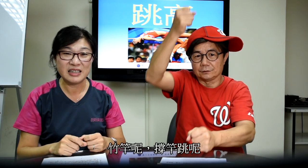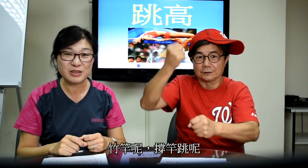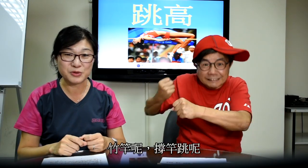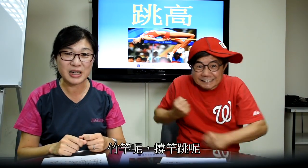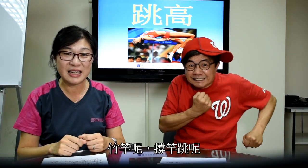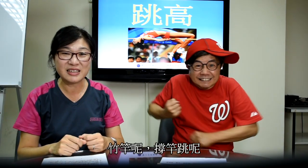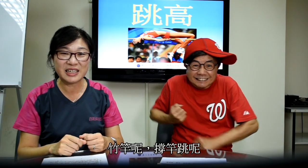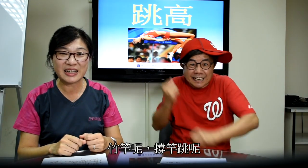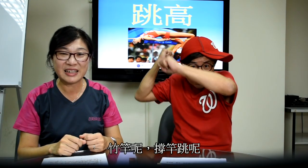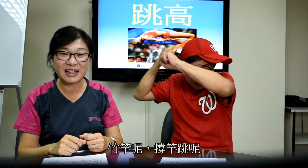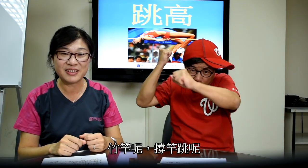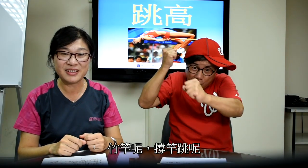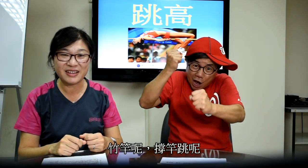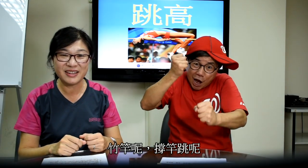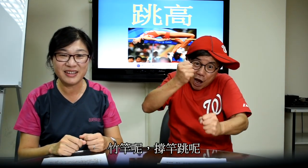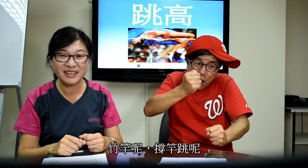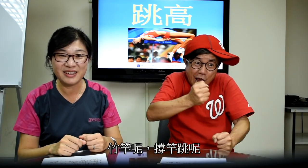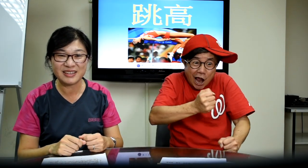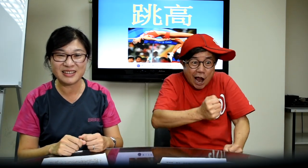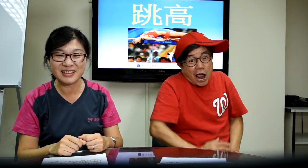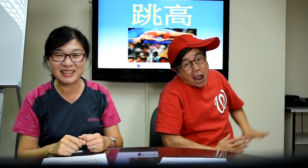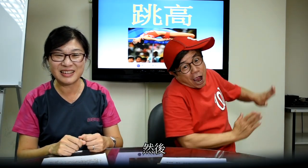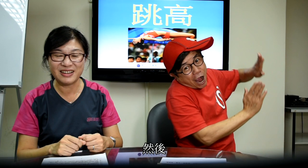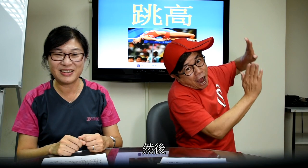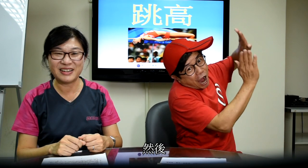竹竿呢？撑竿跳呢？嗨，然后哦，